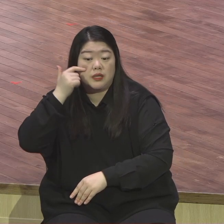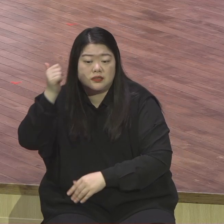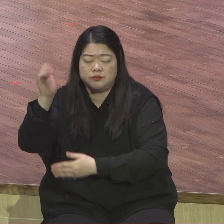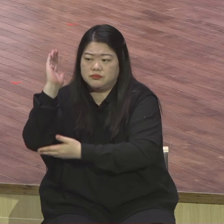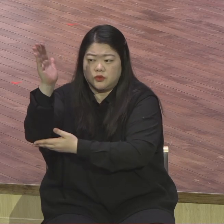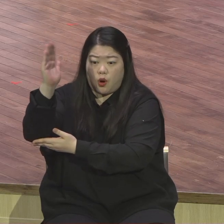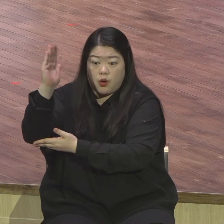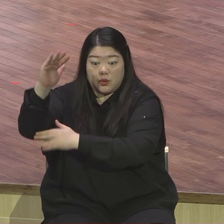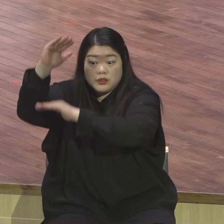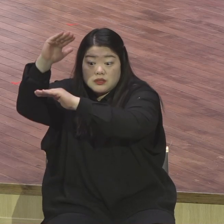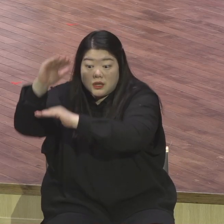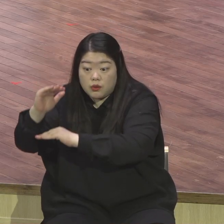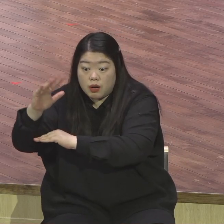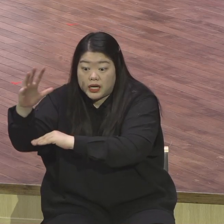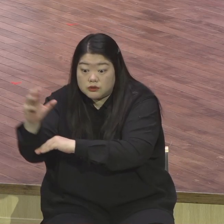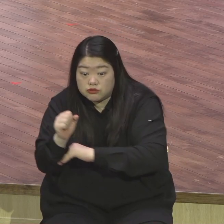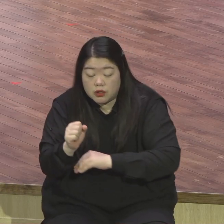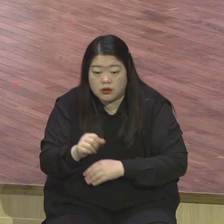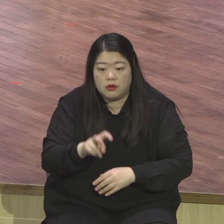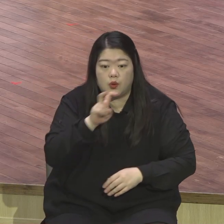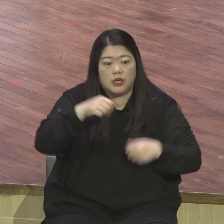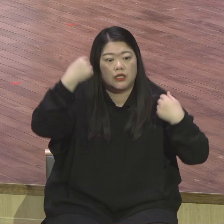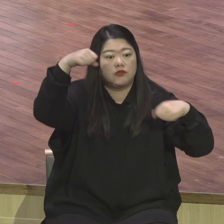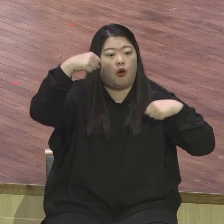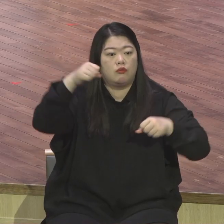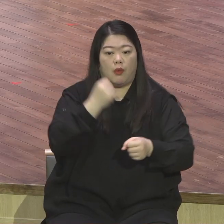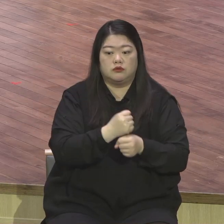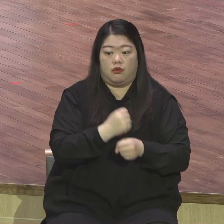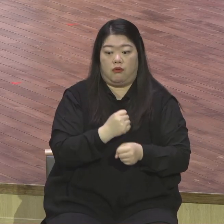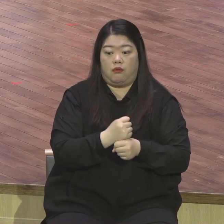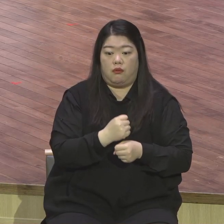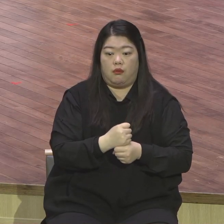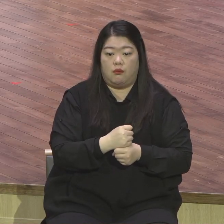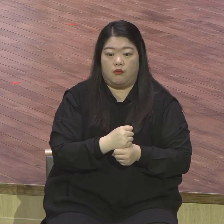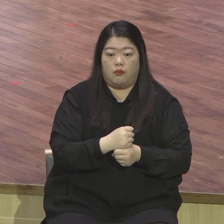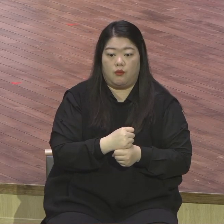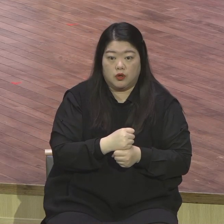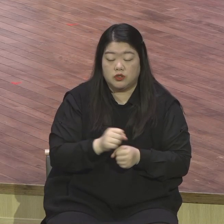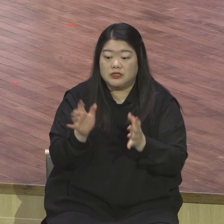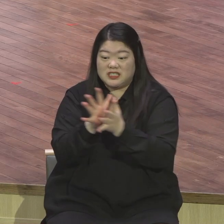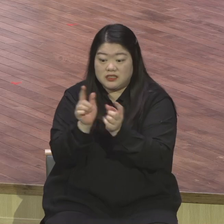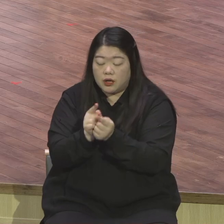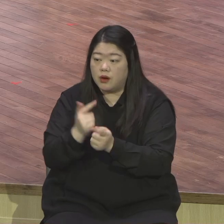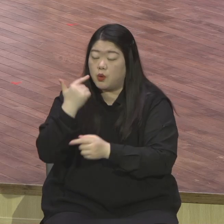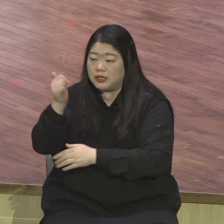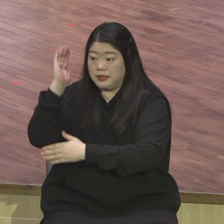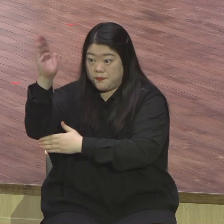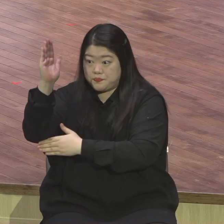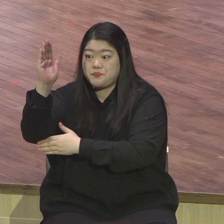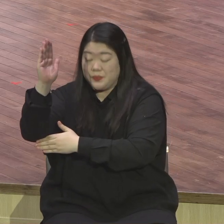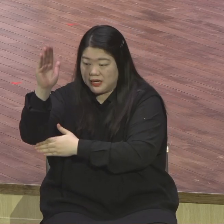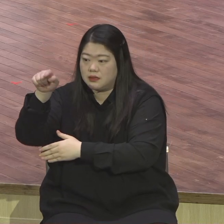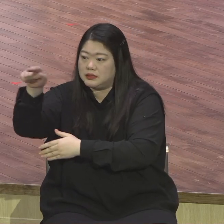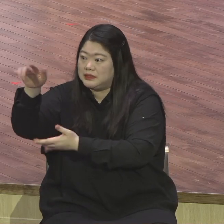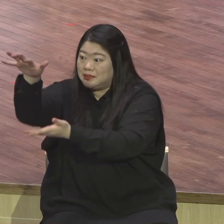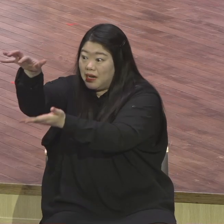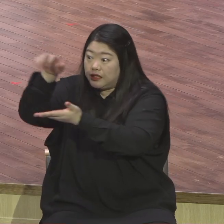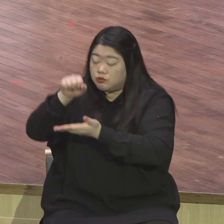설교 내용을 미리 주워버리면 뮤지컬 팀이 있습니다. 팀이 한 100명 되는데 이 팀들이 이걸 만들어요.